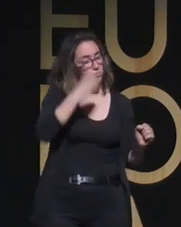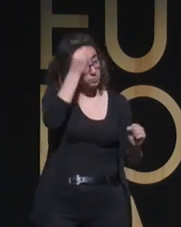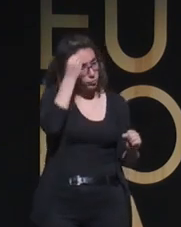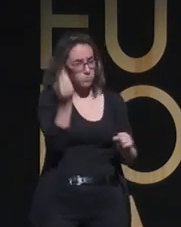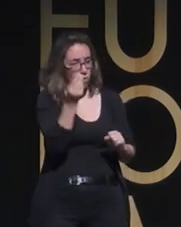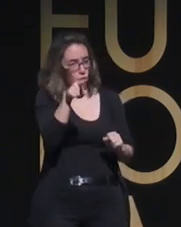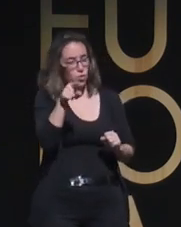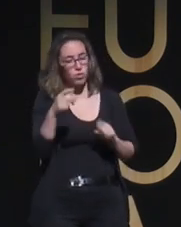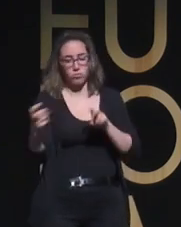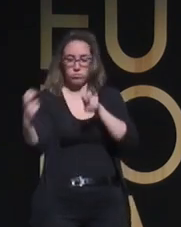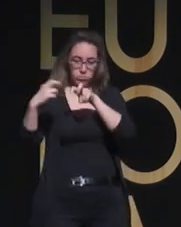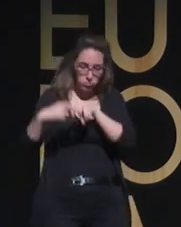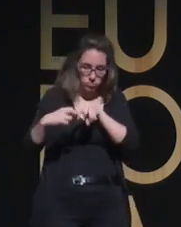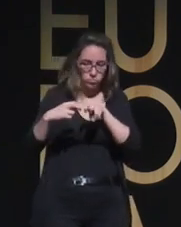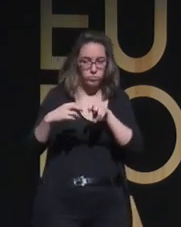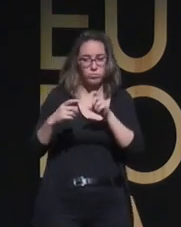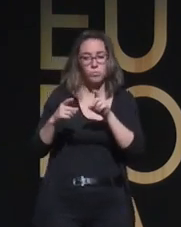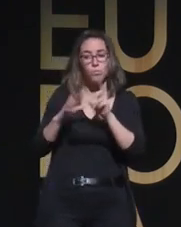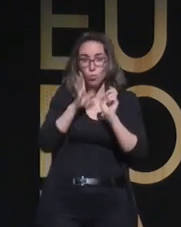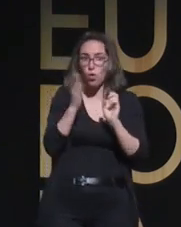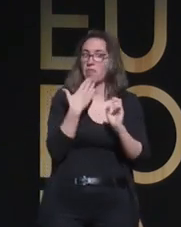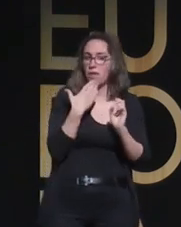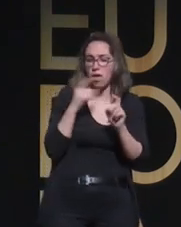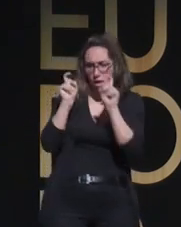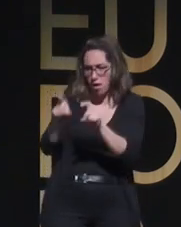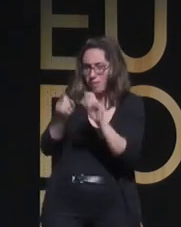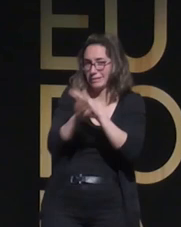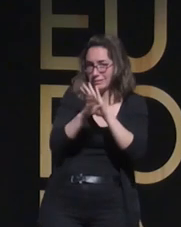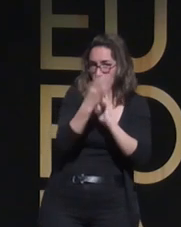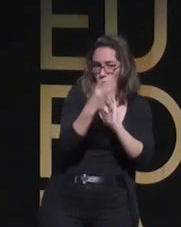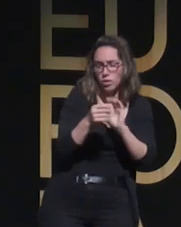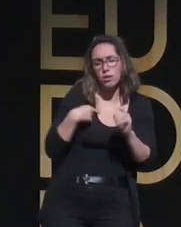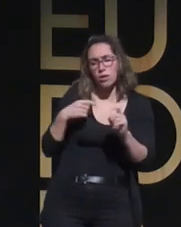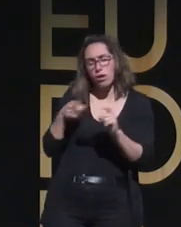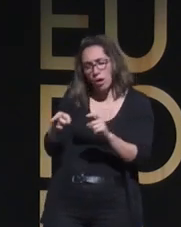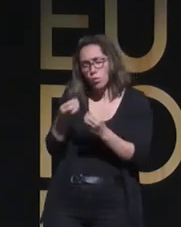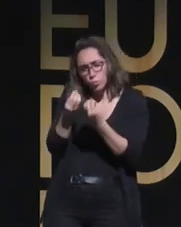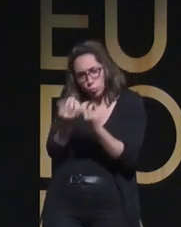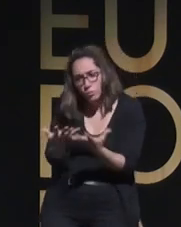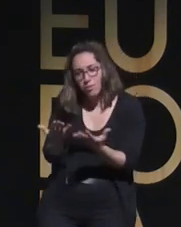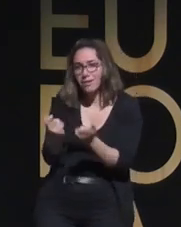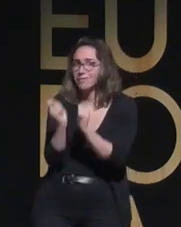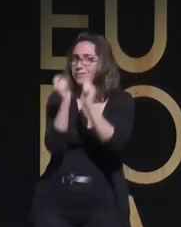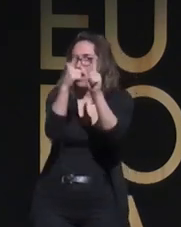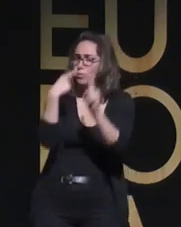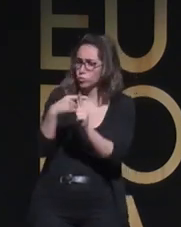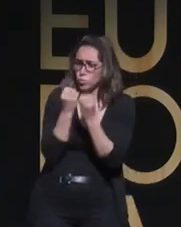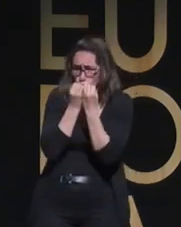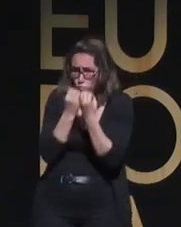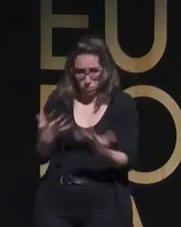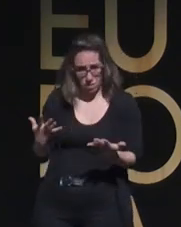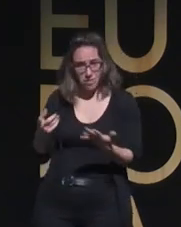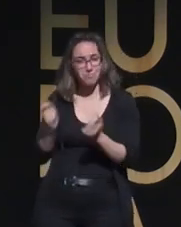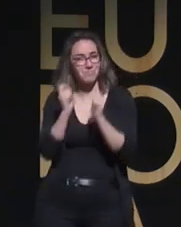a intentar, porque todavía se puede educar, que valoramos mucho que quiere agradar a los demás, ¿vale? Y que es bueno que agrade a